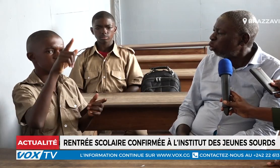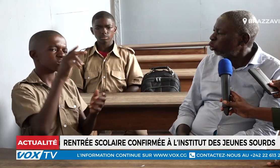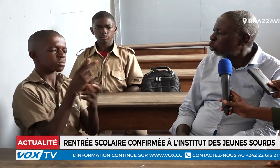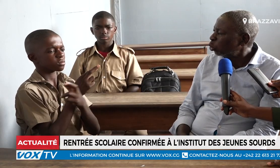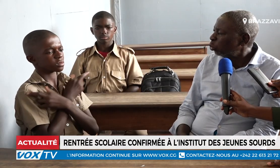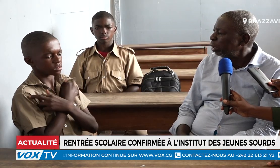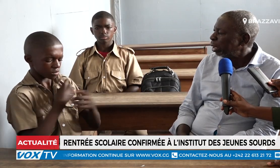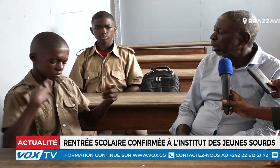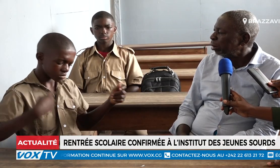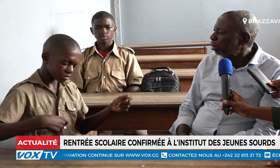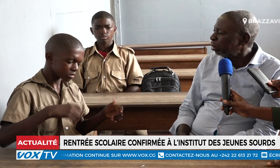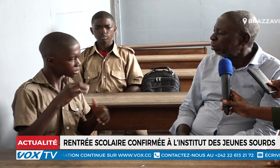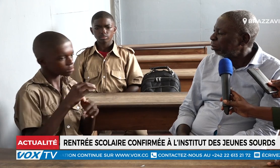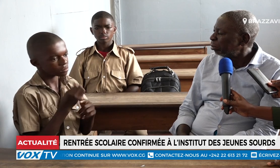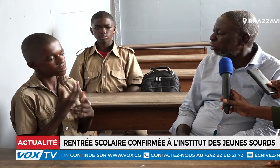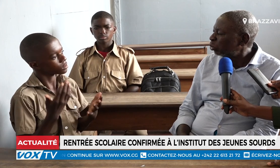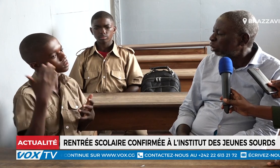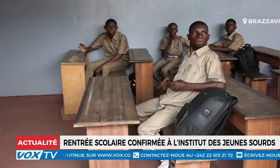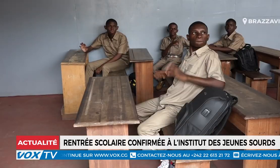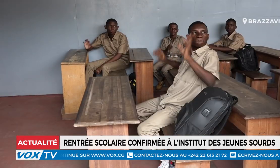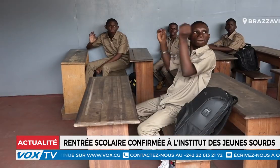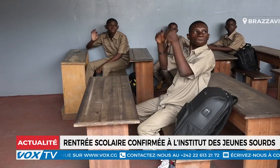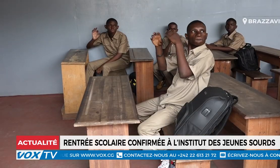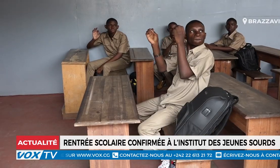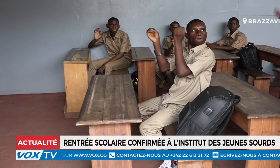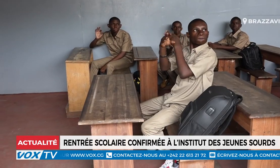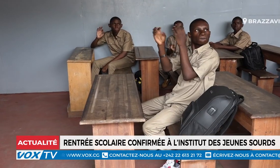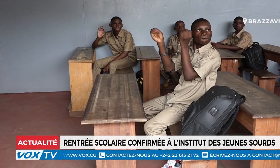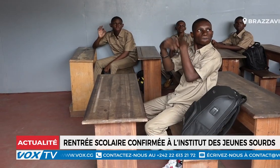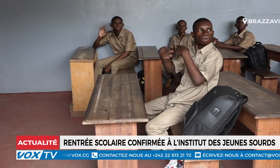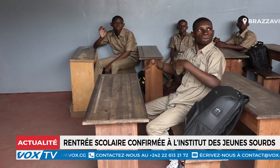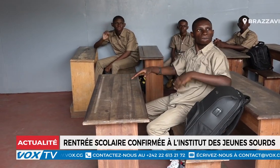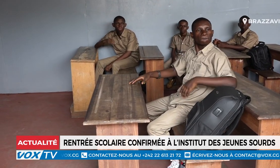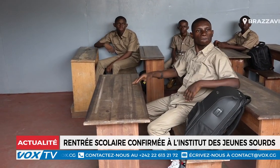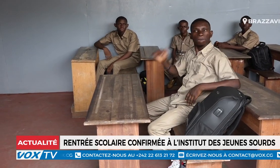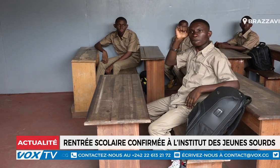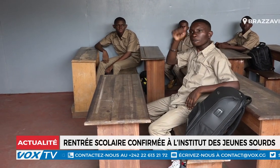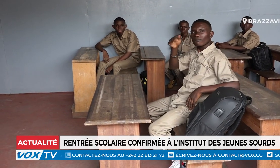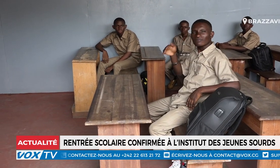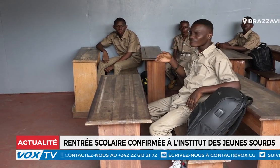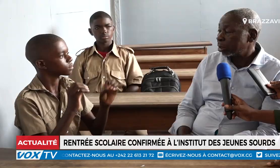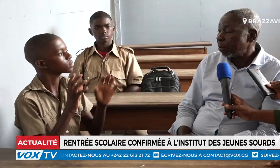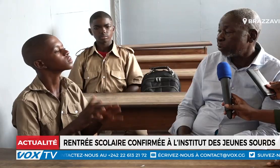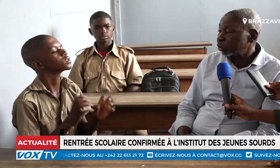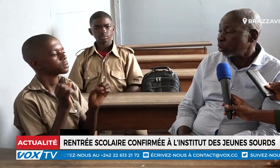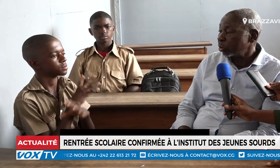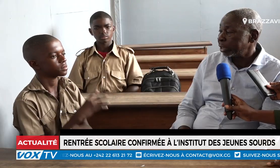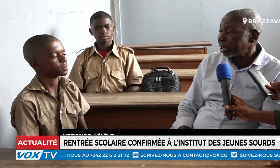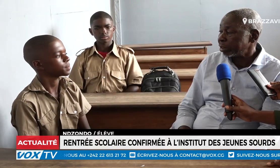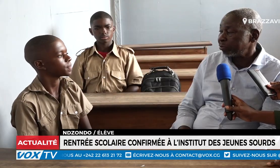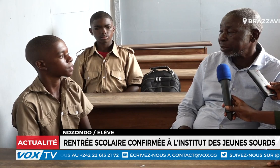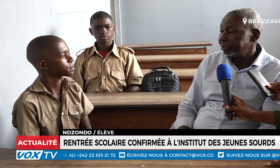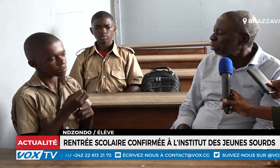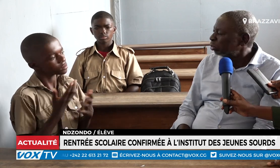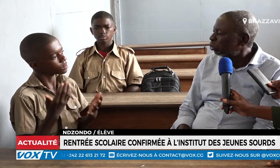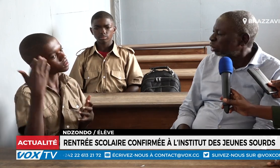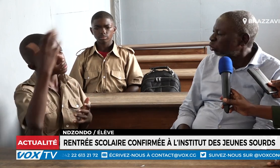collègues encore à la maison de renouer avec le chemin de l'école après trois mois de vacances. Aucun professeur n'est arrivé. Ceux qui se